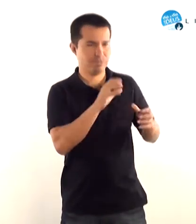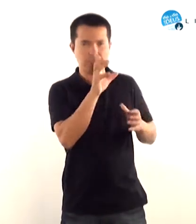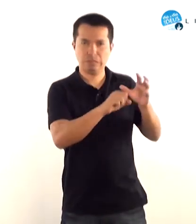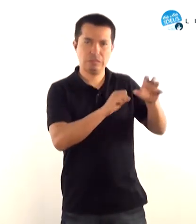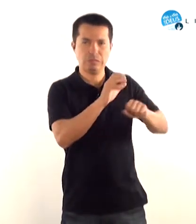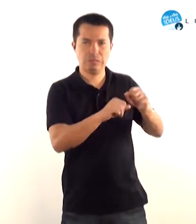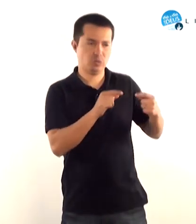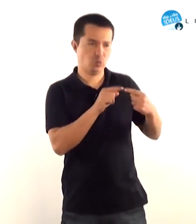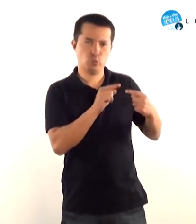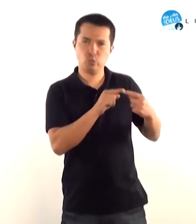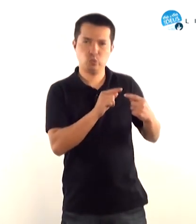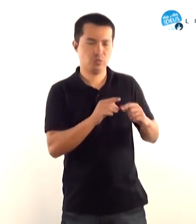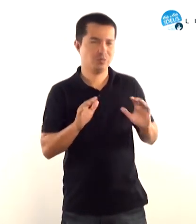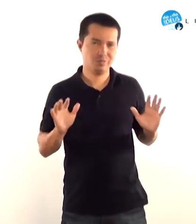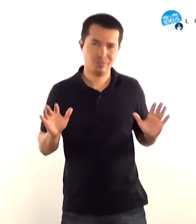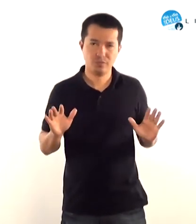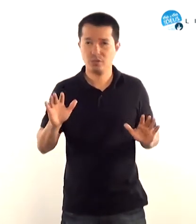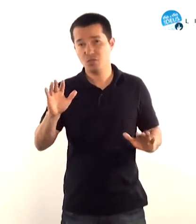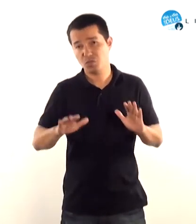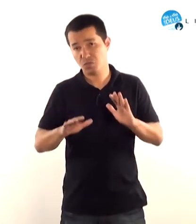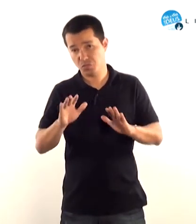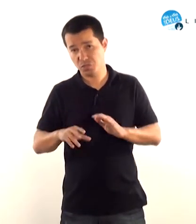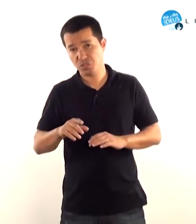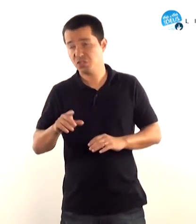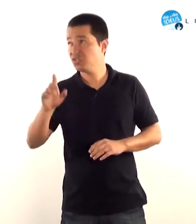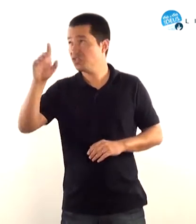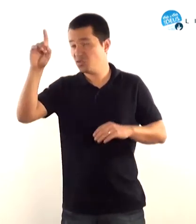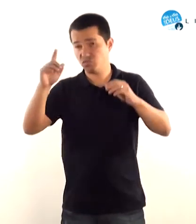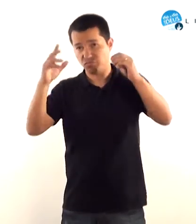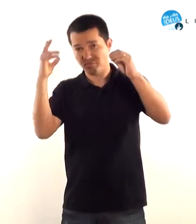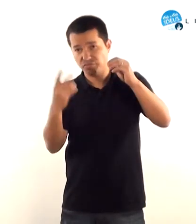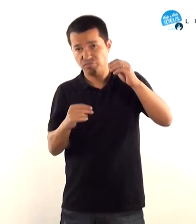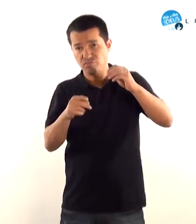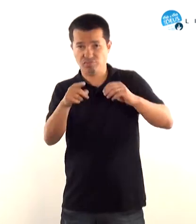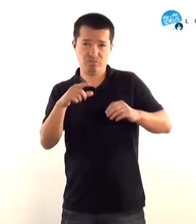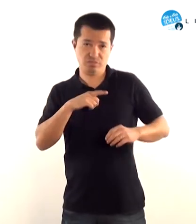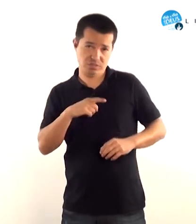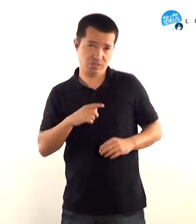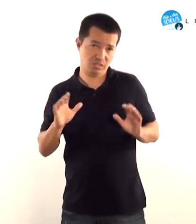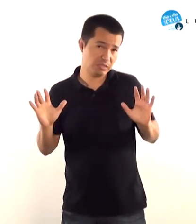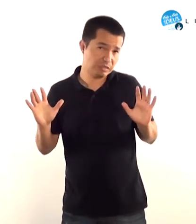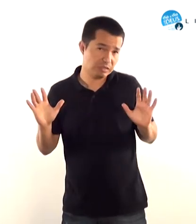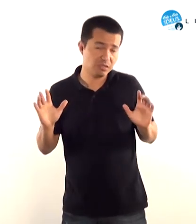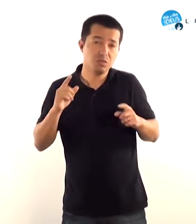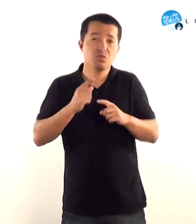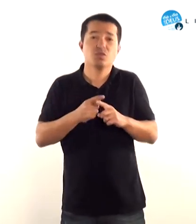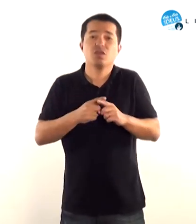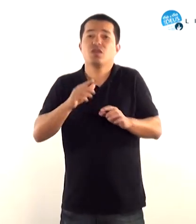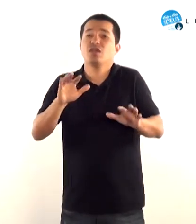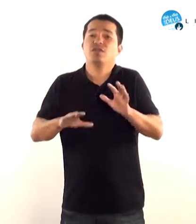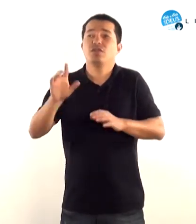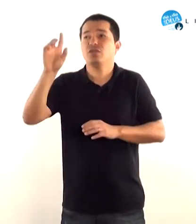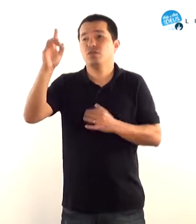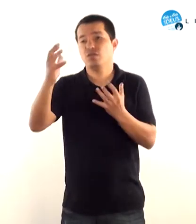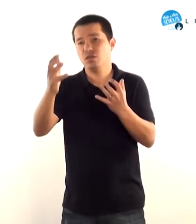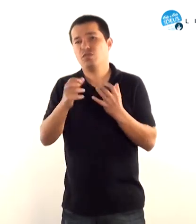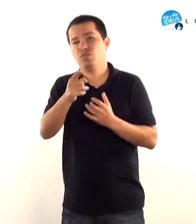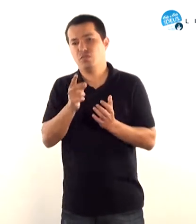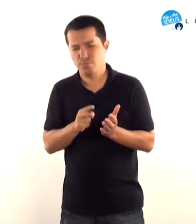dar oportunidades. Às vezes você passou por um tempo horrível na tua vida, Deus colocou a mão mesmo, você tentou de